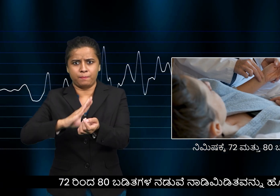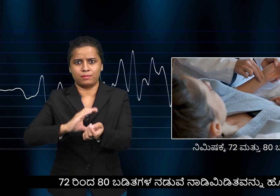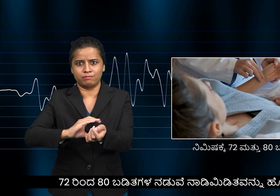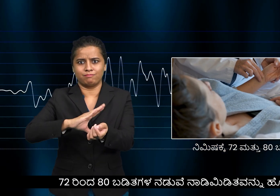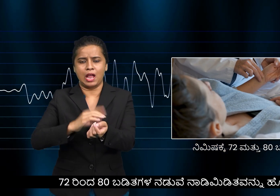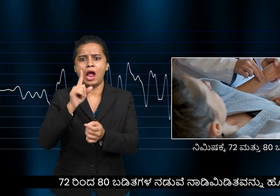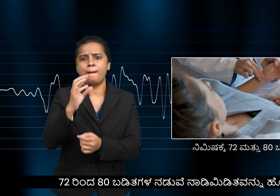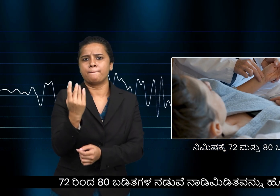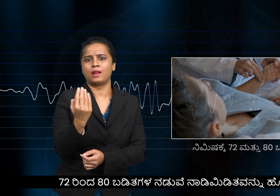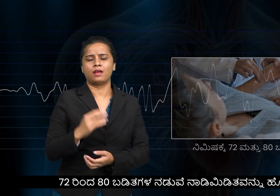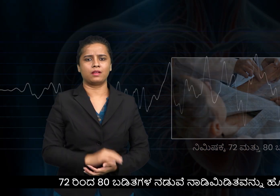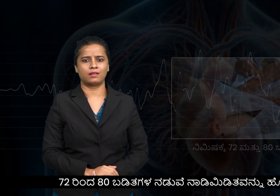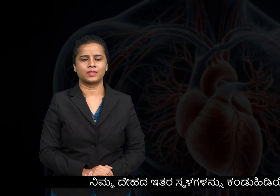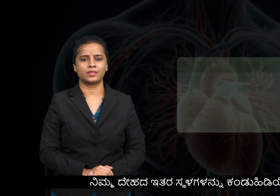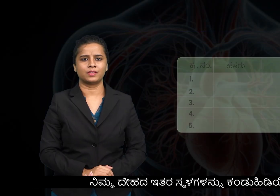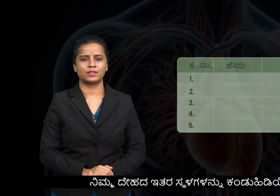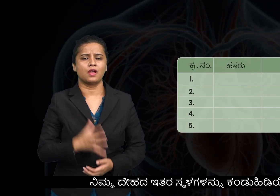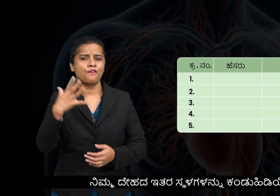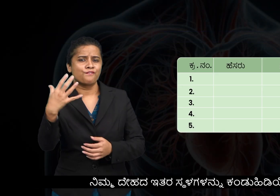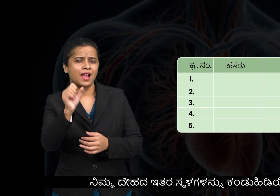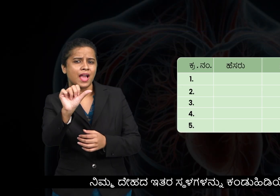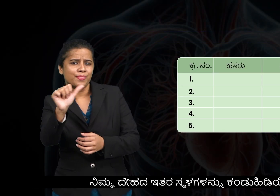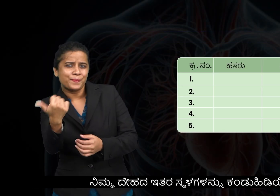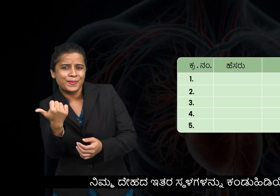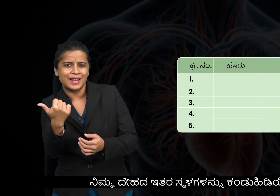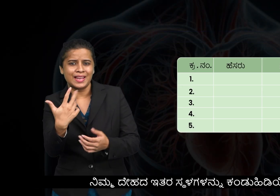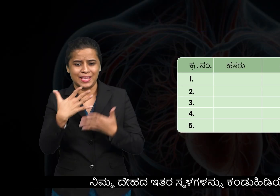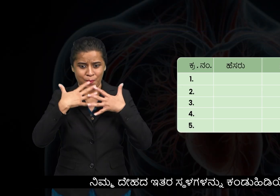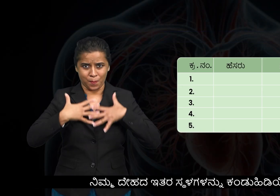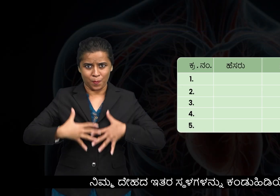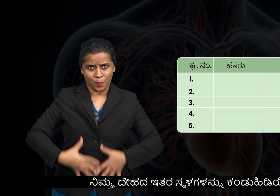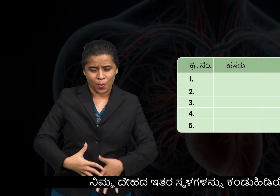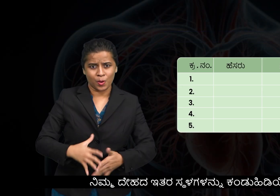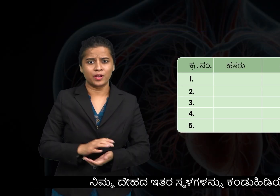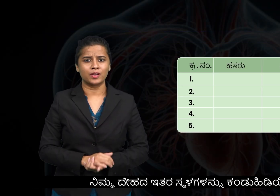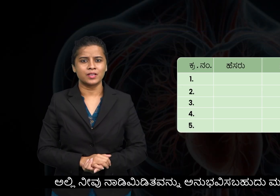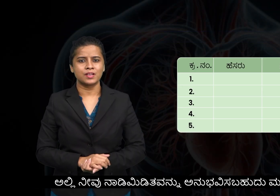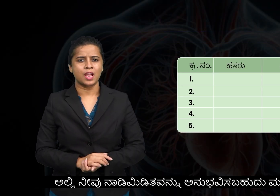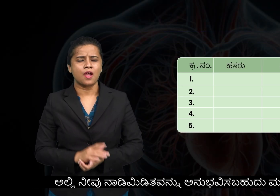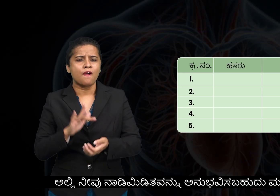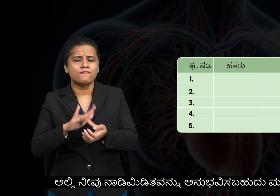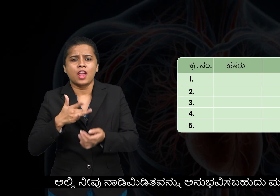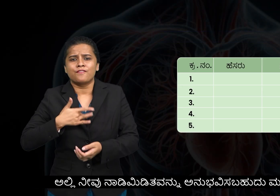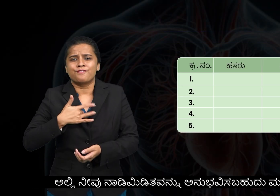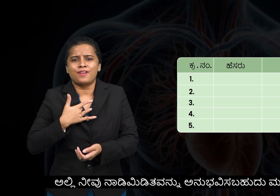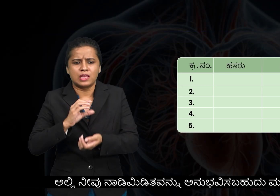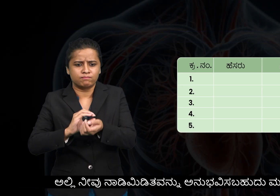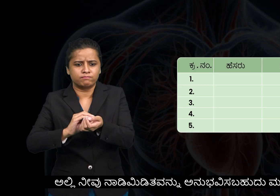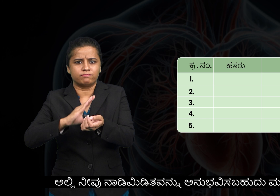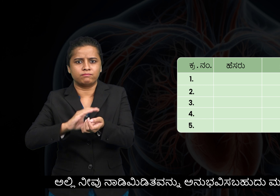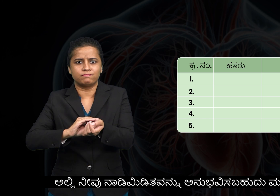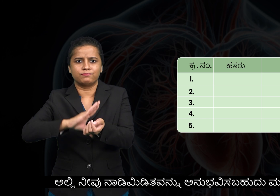ನಾಡಿ ಮಿಡಿತವನ್ನು ಹೊಂದಿದ್ದಾನೆ. ನಿಮ್ಮ ದೇಹದ ಇತರ ಸ್ಥಳಗಳನ್ನು ಕಂಡುಹಿಡಿಯಿರಿ ಅಲ್ಲಿ ನೀವು